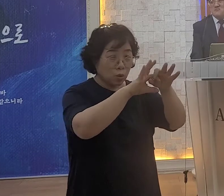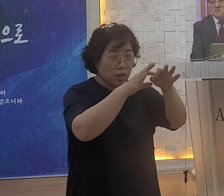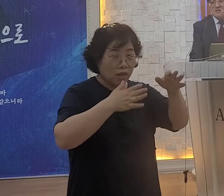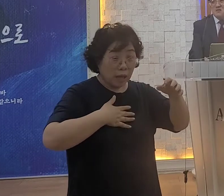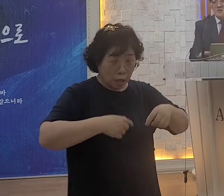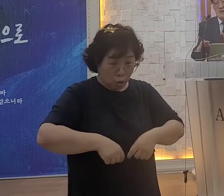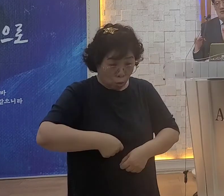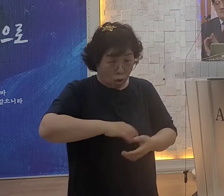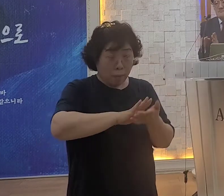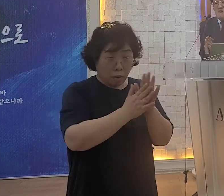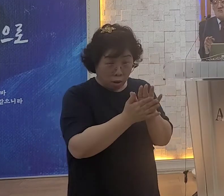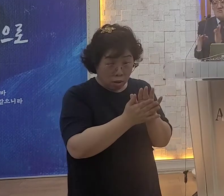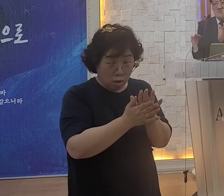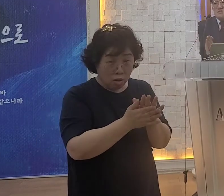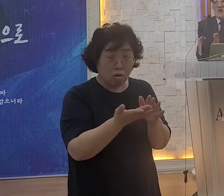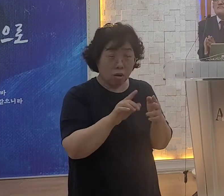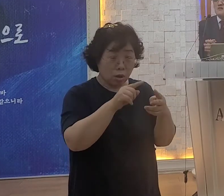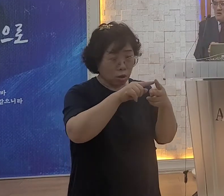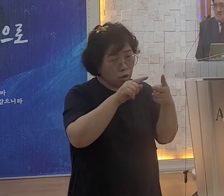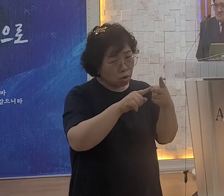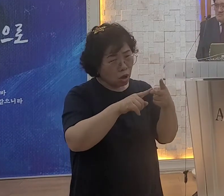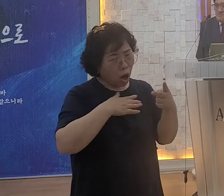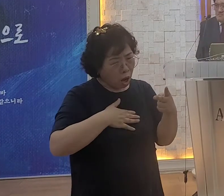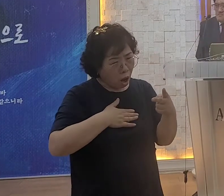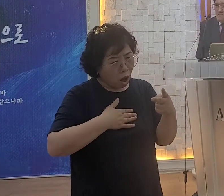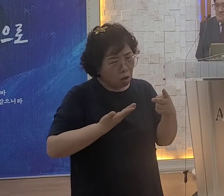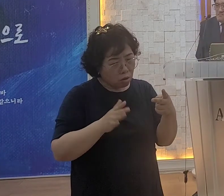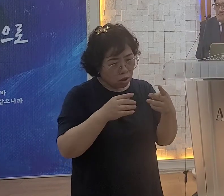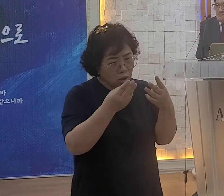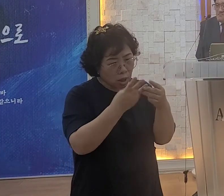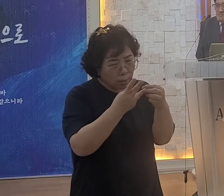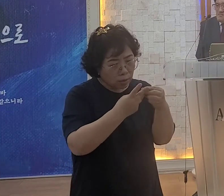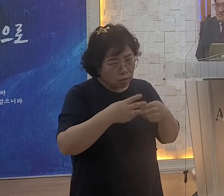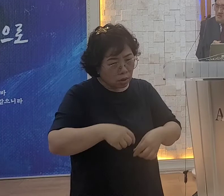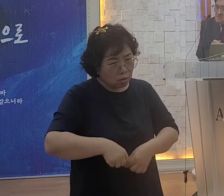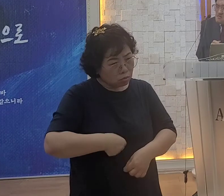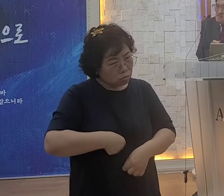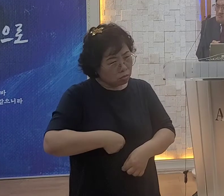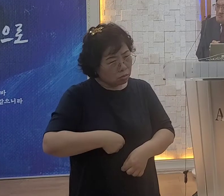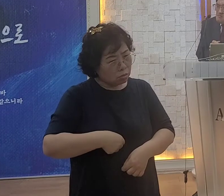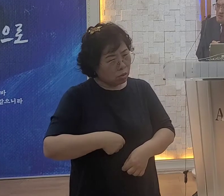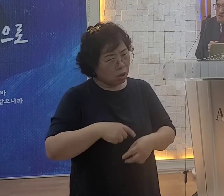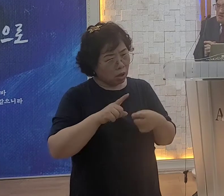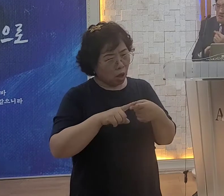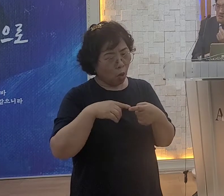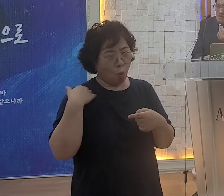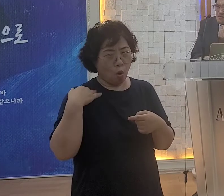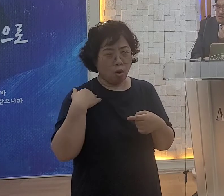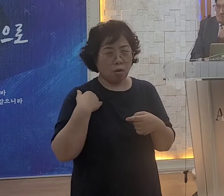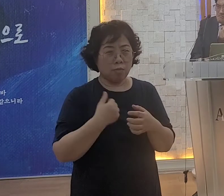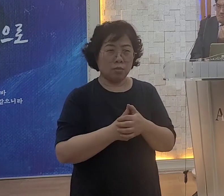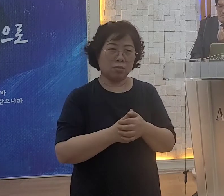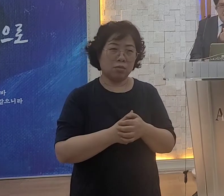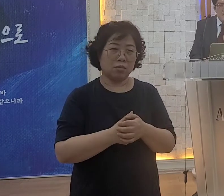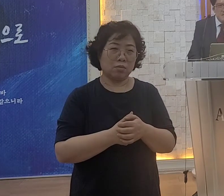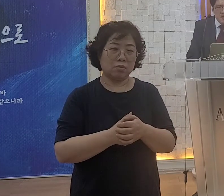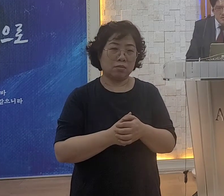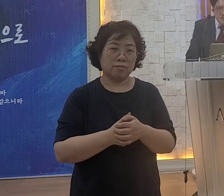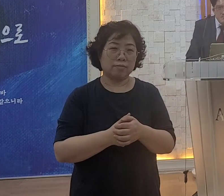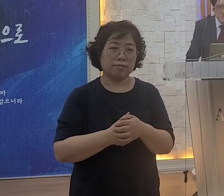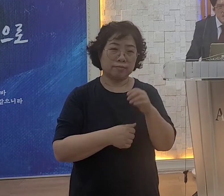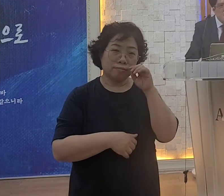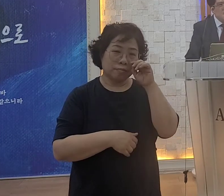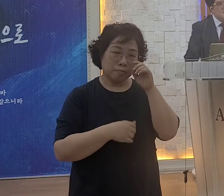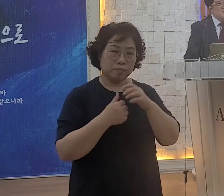칭의다라는 뜻입니다. 의롭다고 칭한다 이 말이에요. 여러분 여기는 조금 뭔가 약간 좀 어폐가